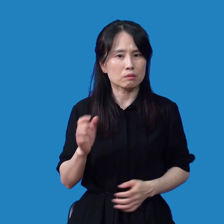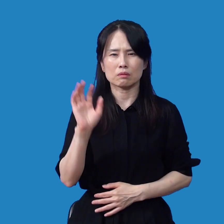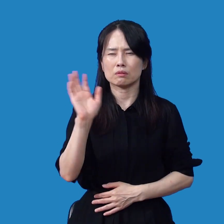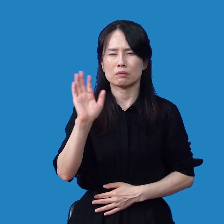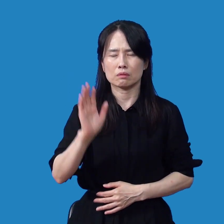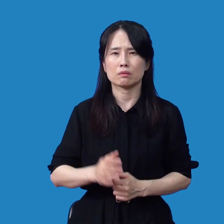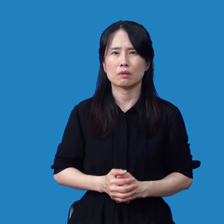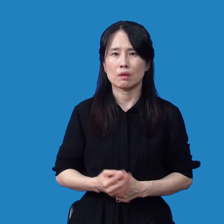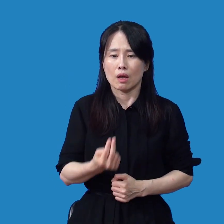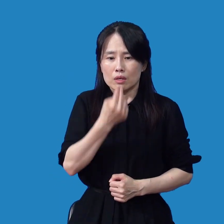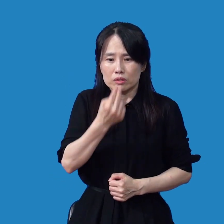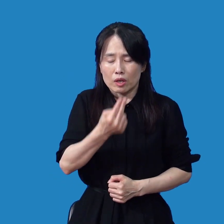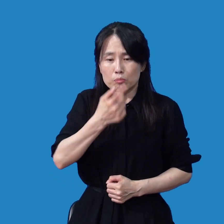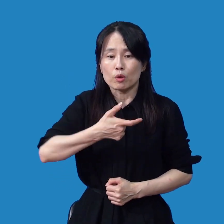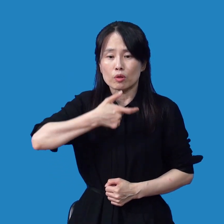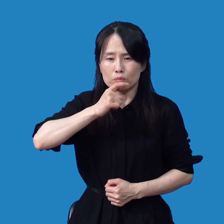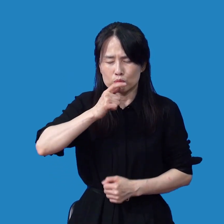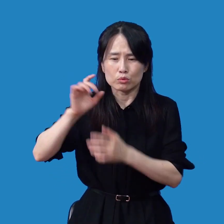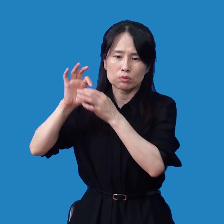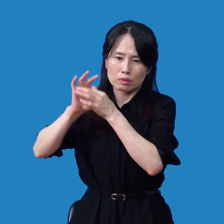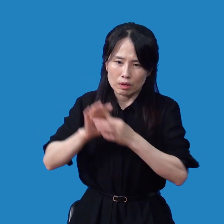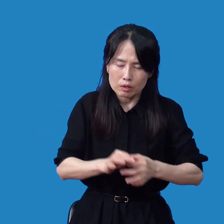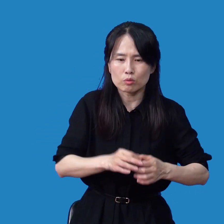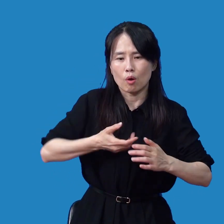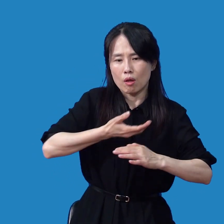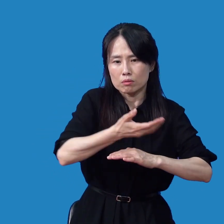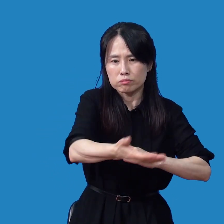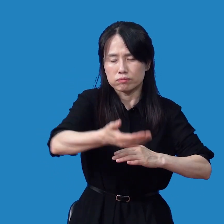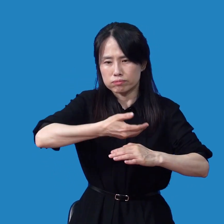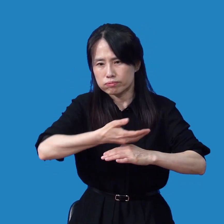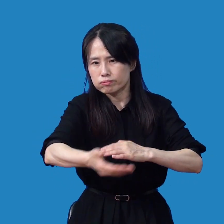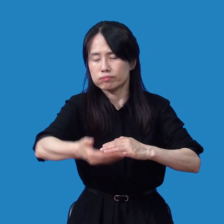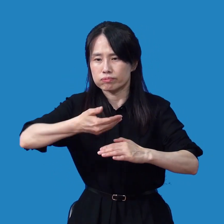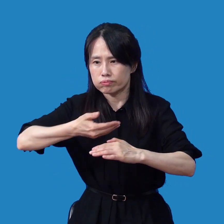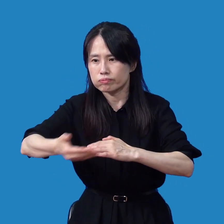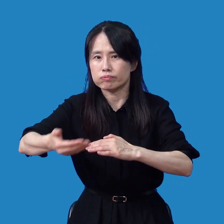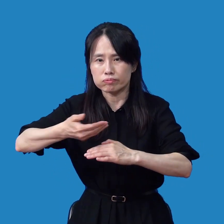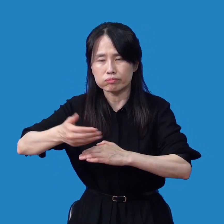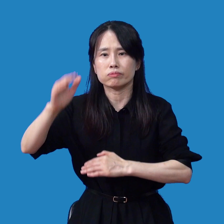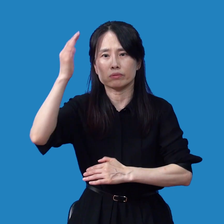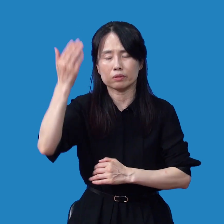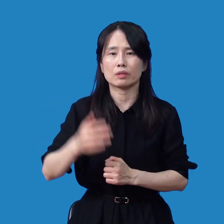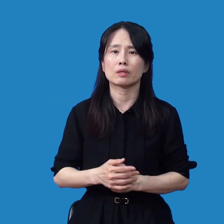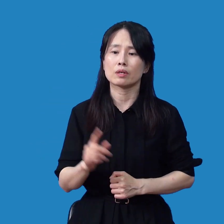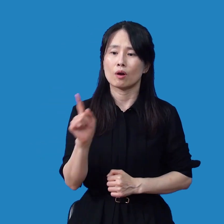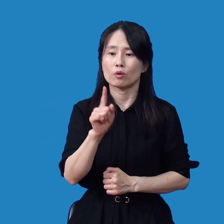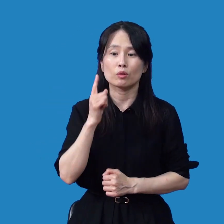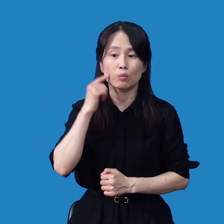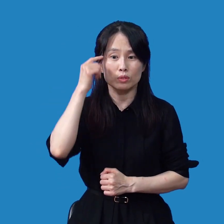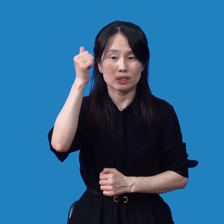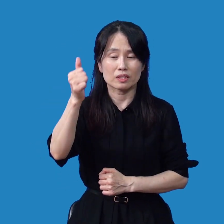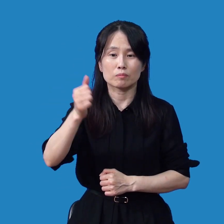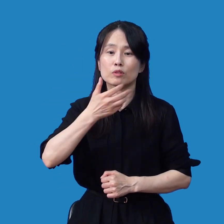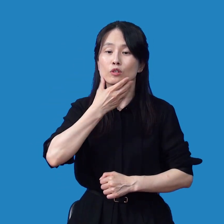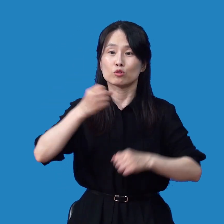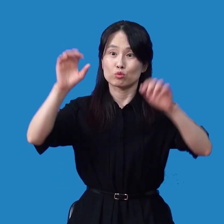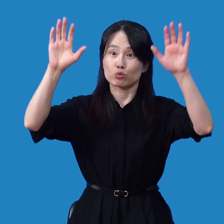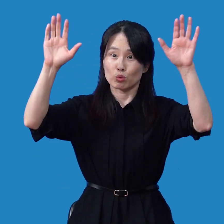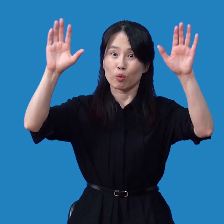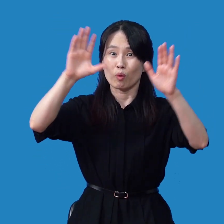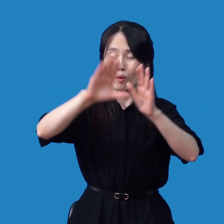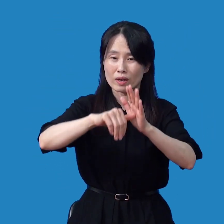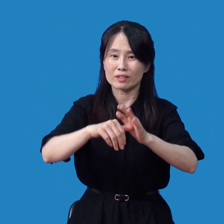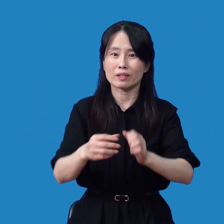생명의 강수를 계속 흘려보내야 합니다. 그래서 어떤 목사님은 예배 마지막에 이제 축도할 때